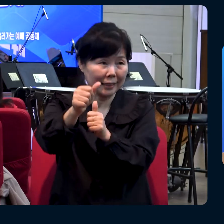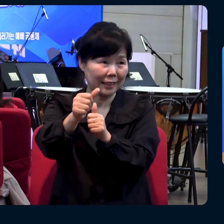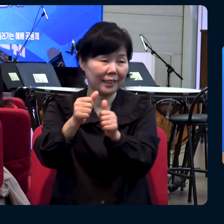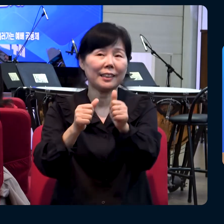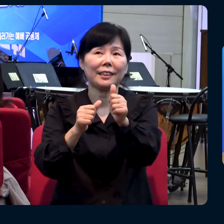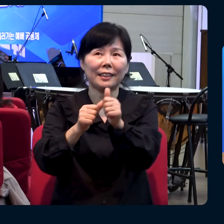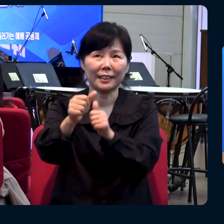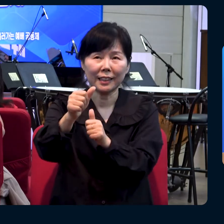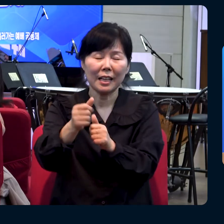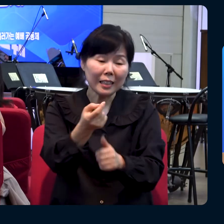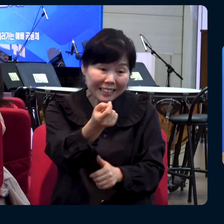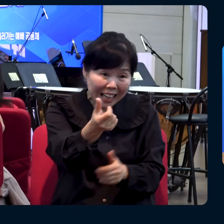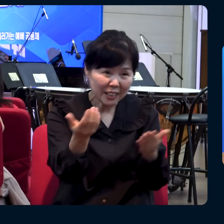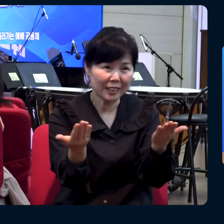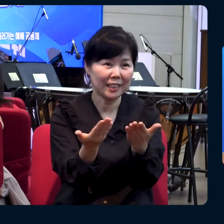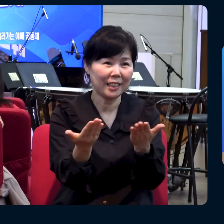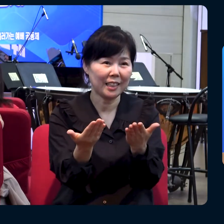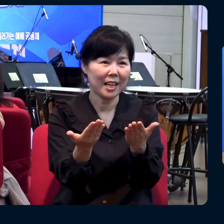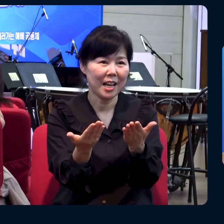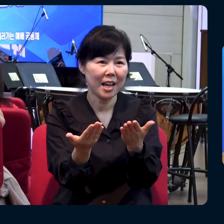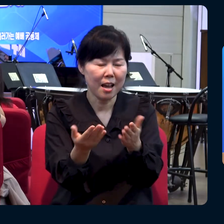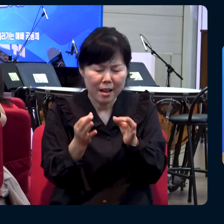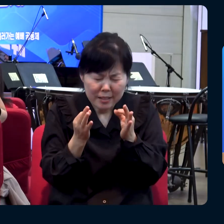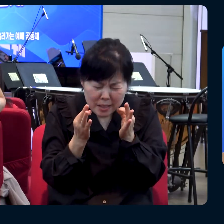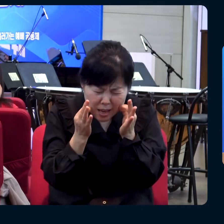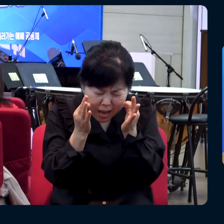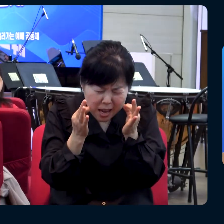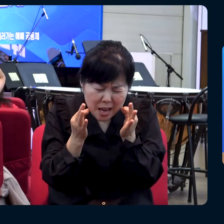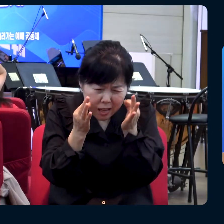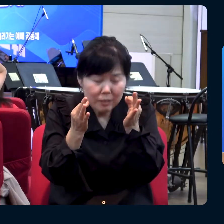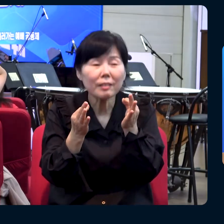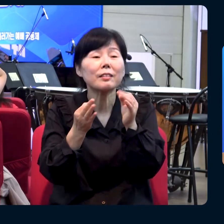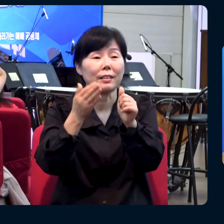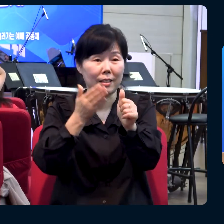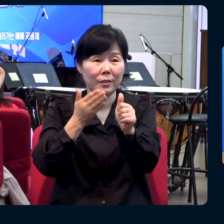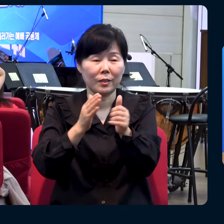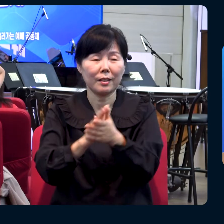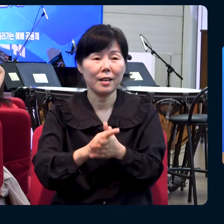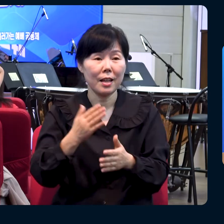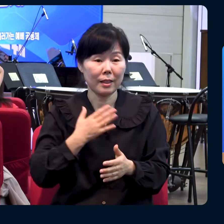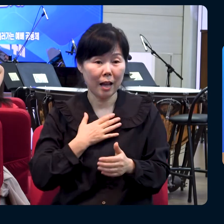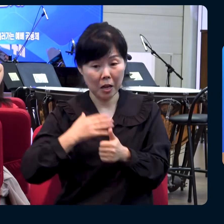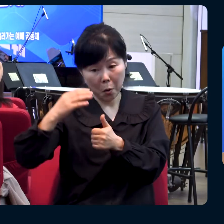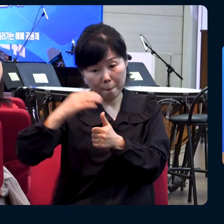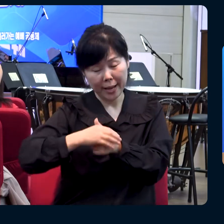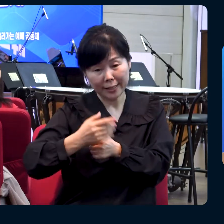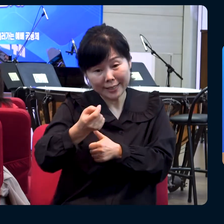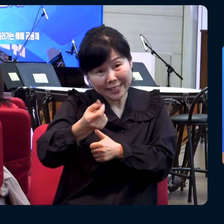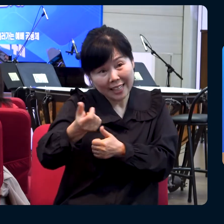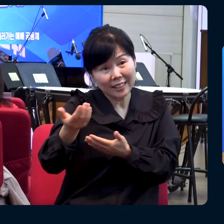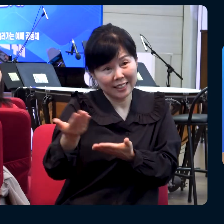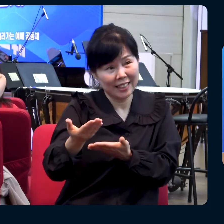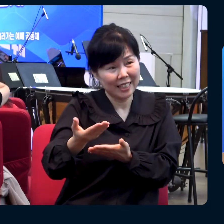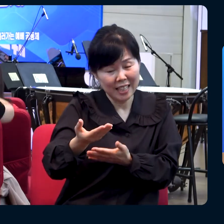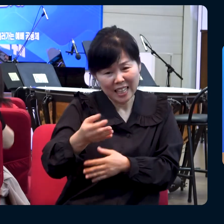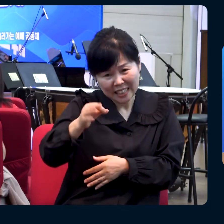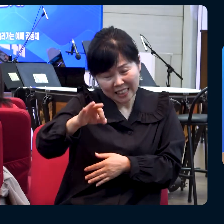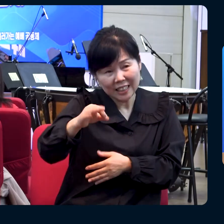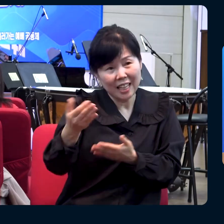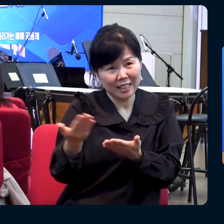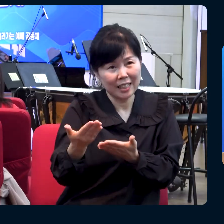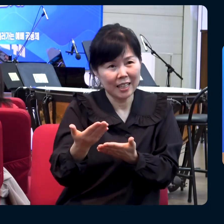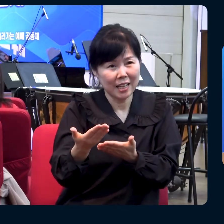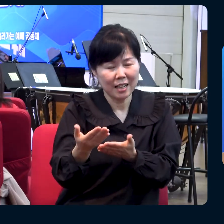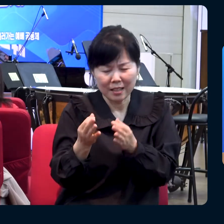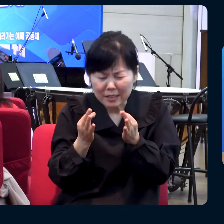승리는 작은 일에 최선을 다하는 것이다. 나에게 맡겨진 지극히 작은 일에 최선을 다하는